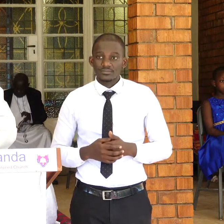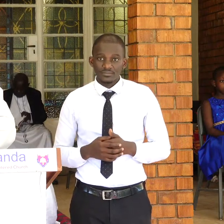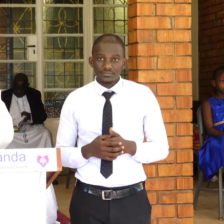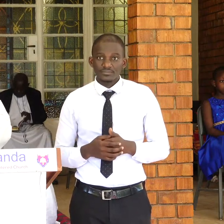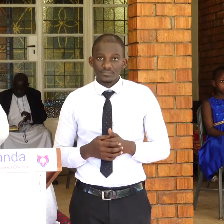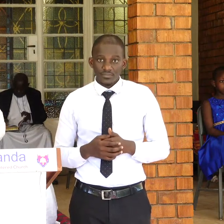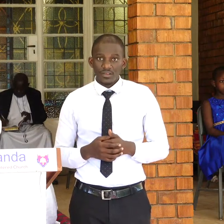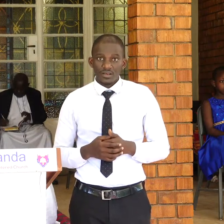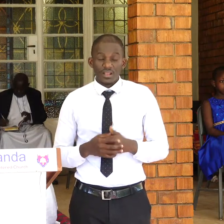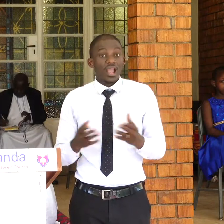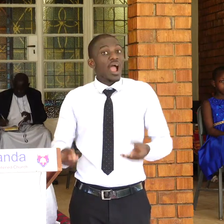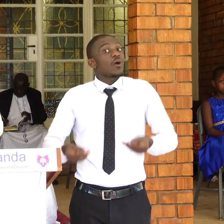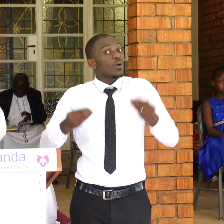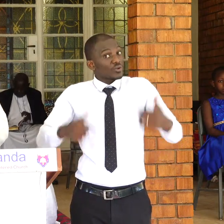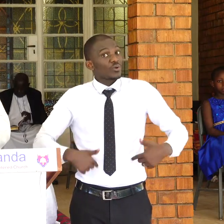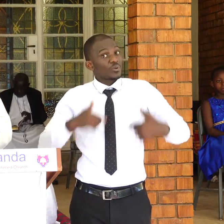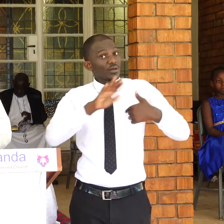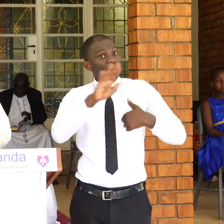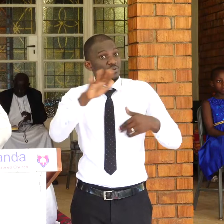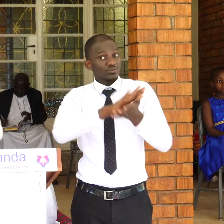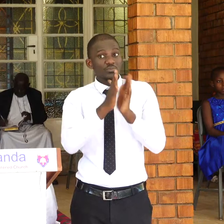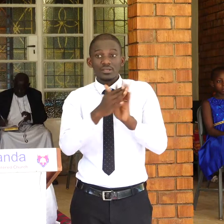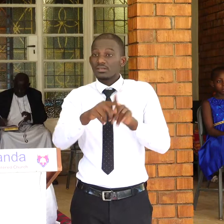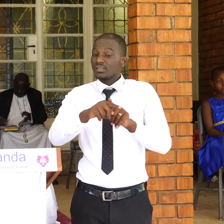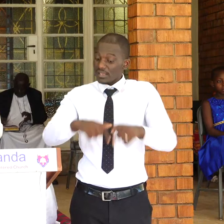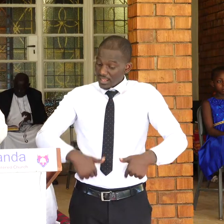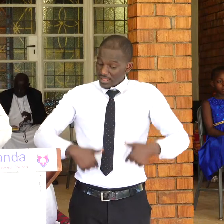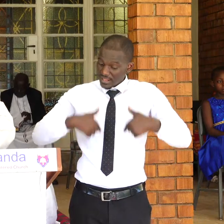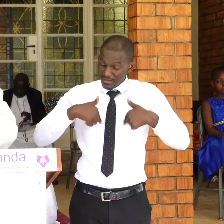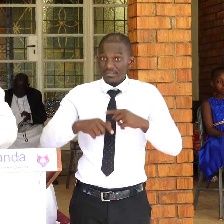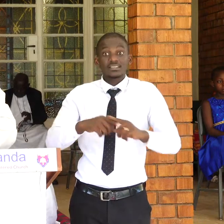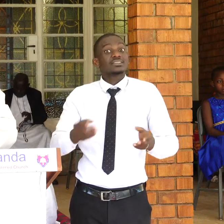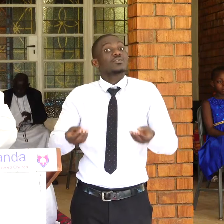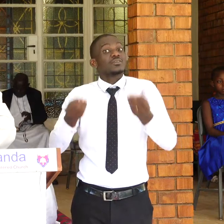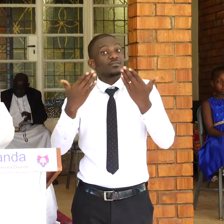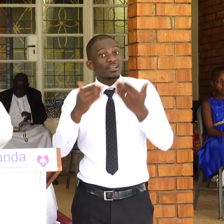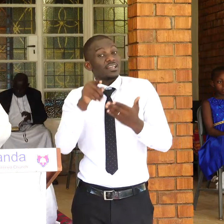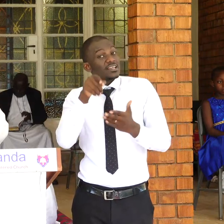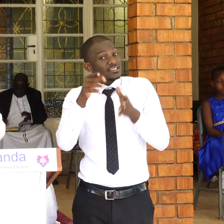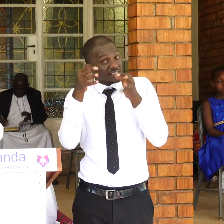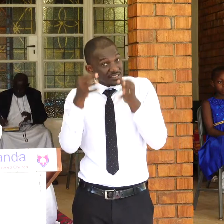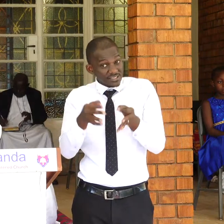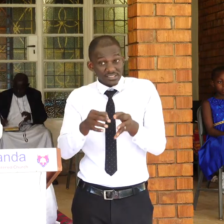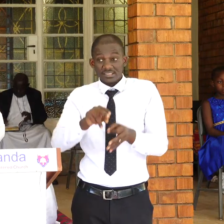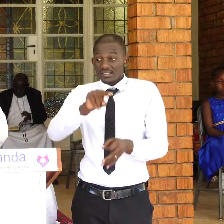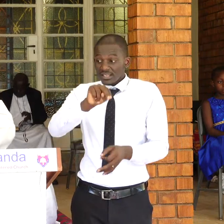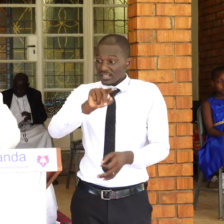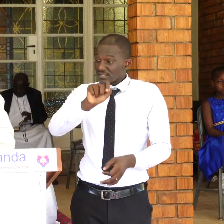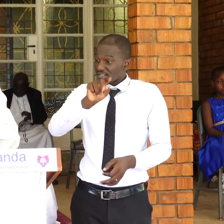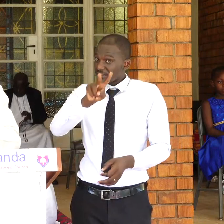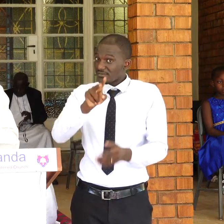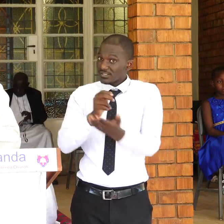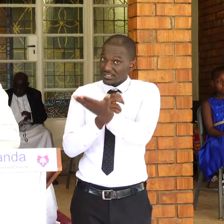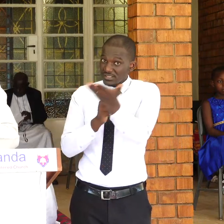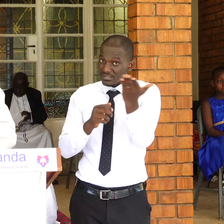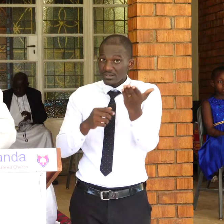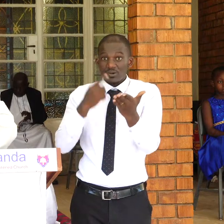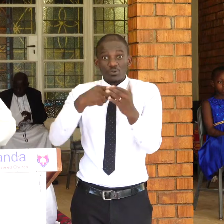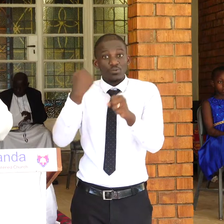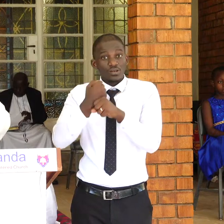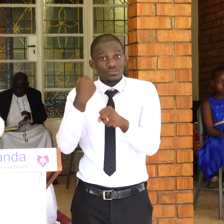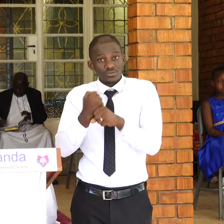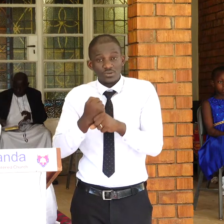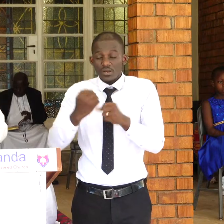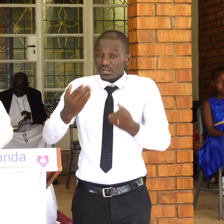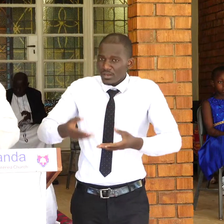awaayo obulamu bwo okubeera saddaaka ki ennamu. Ekintu kino bannaffe aba NTV kye bakola ne